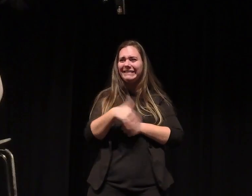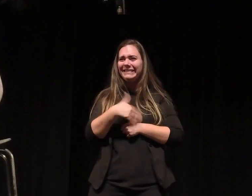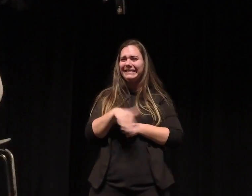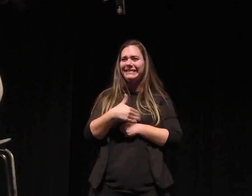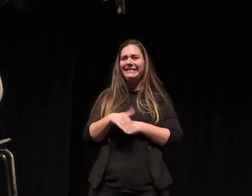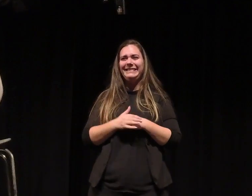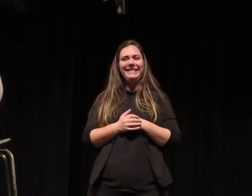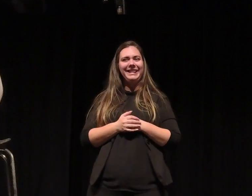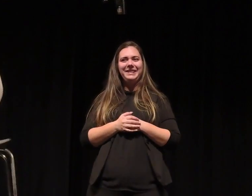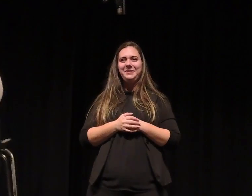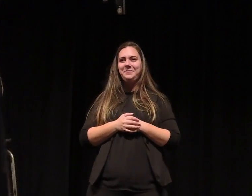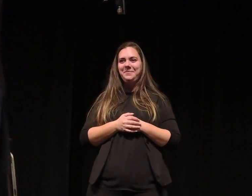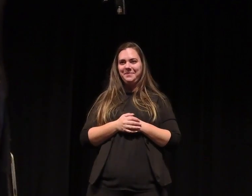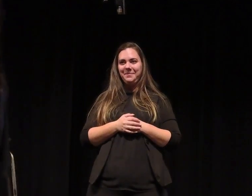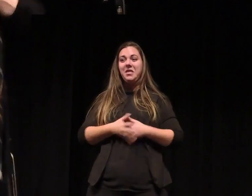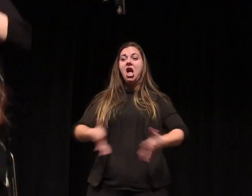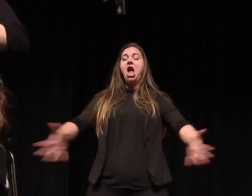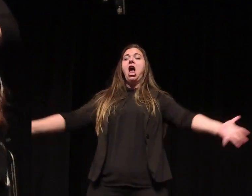il expire.